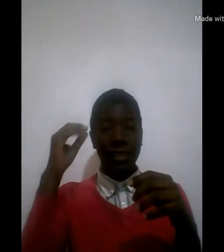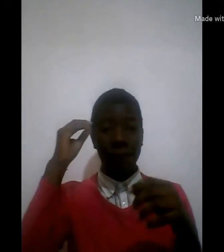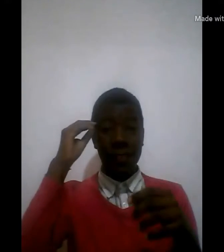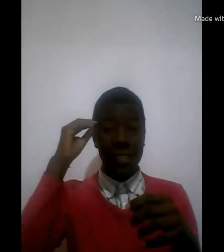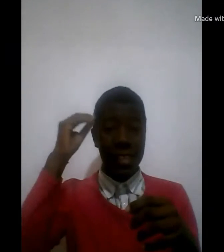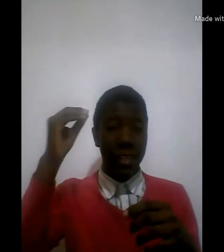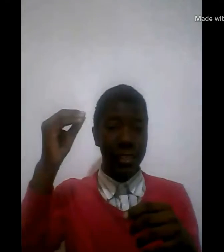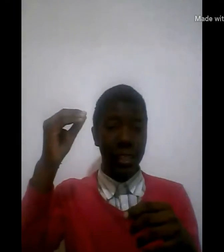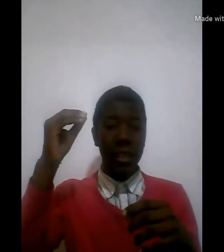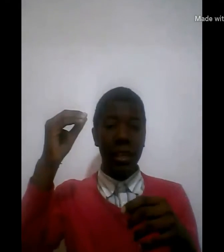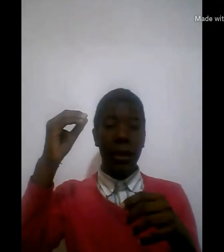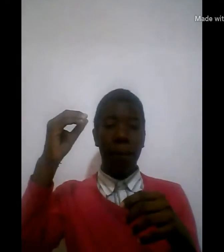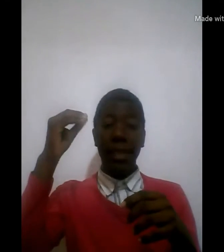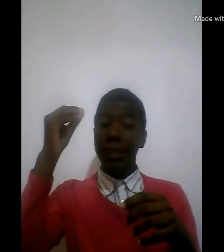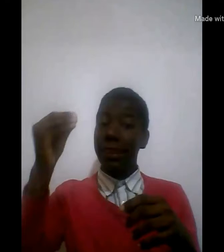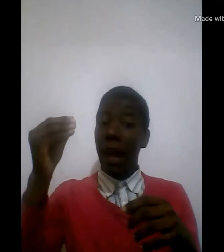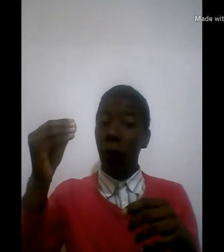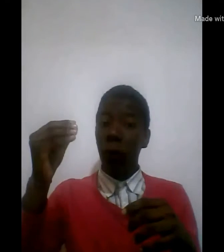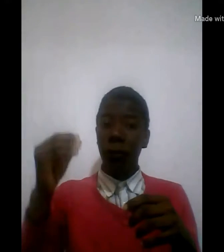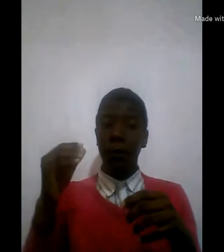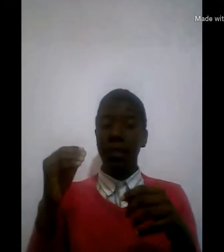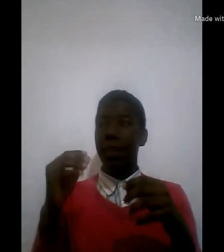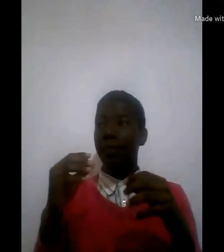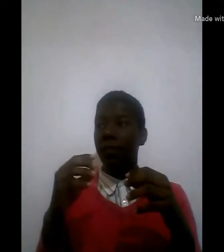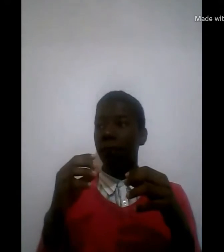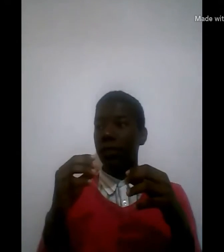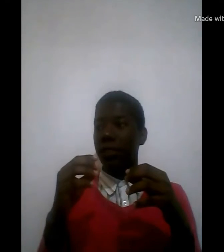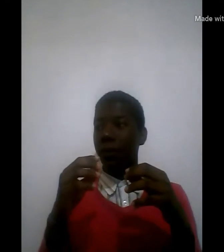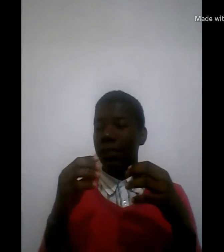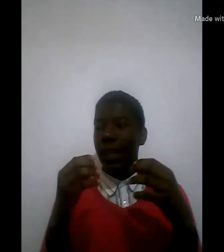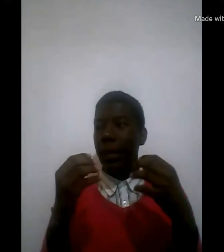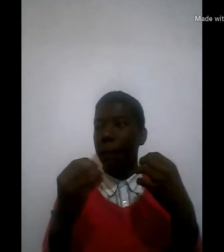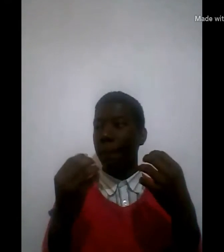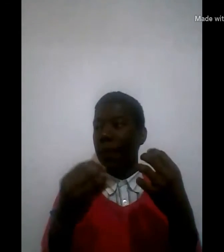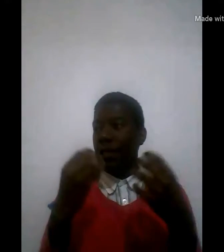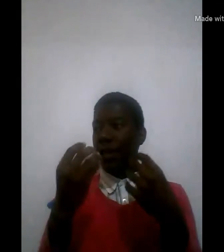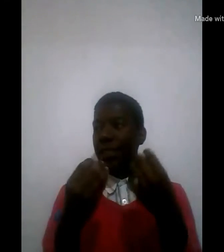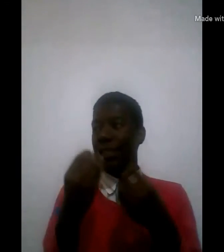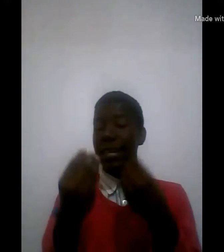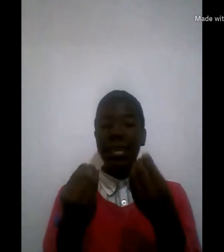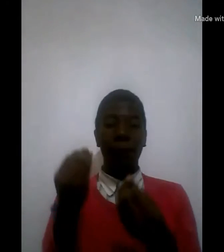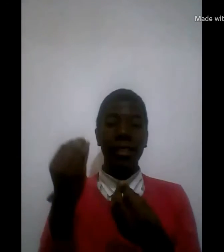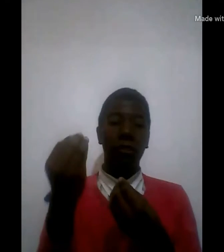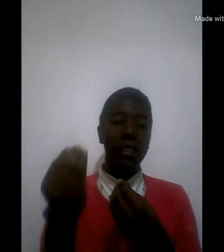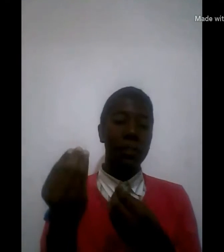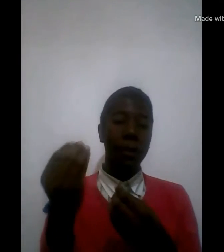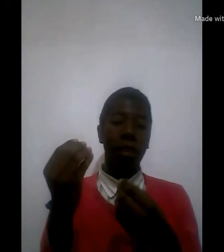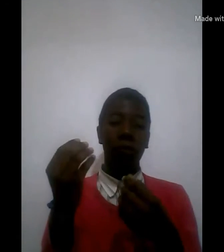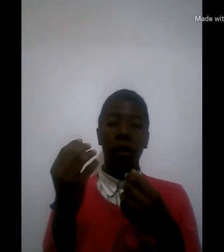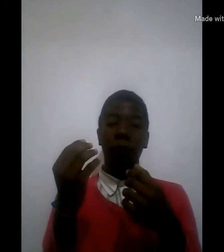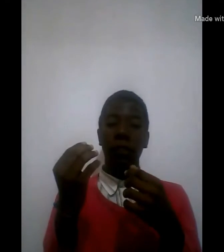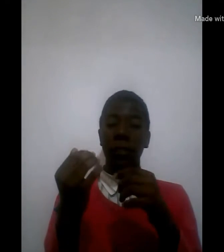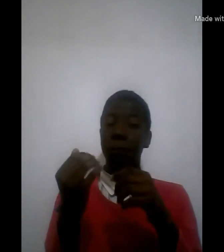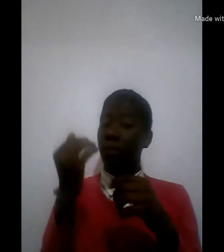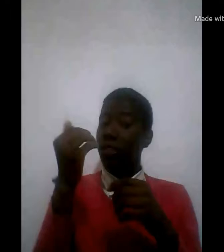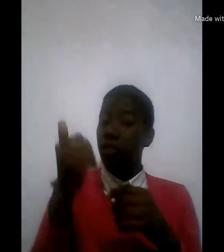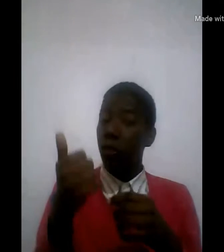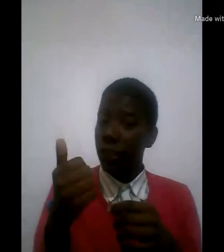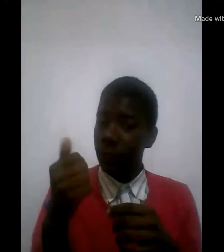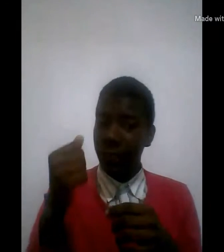essa eficiência mental, porque assim você consegue adquirir mais conhecimento, você se posiciona de